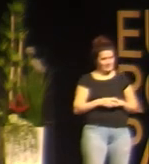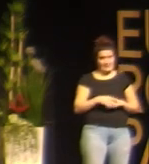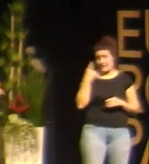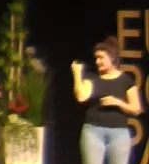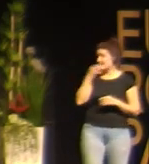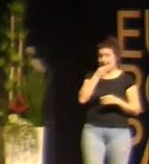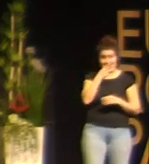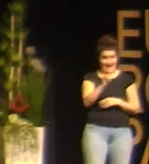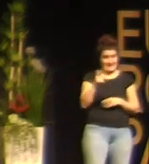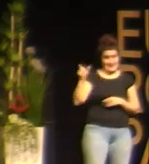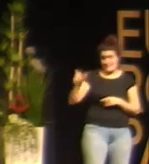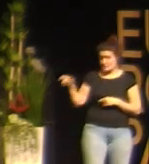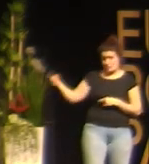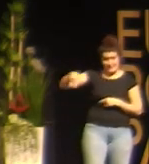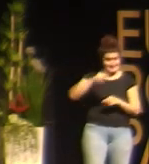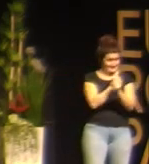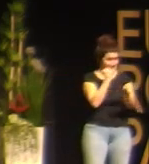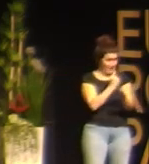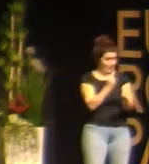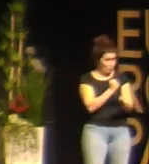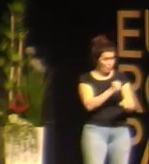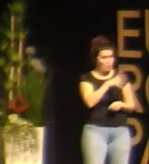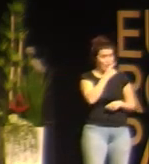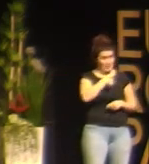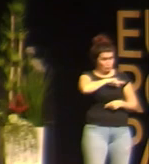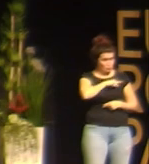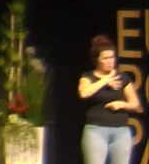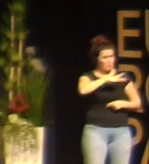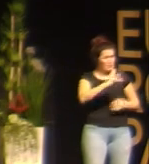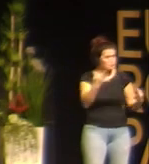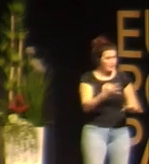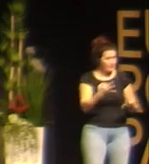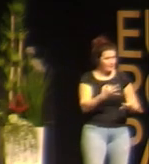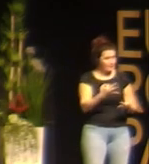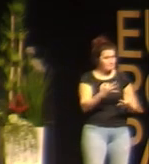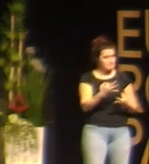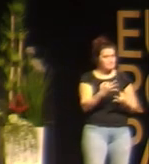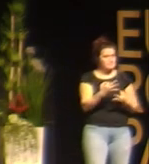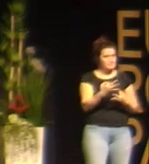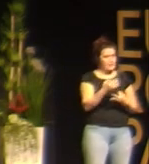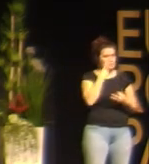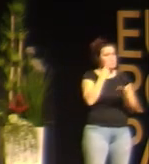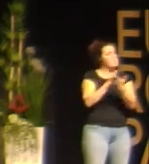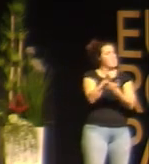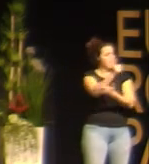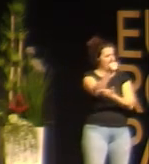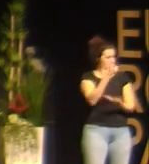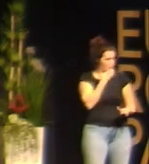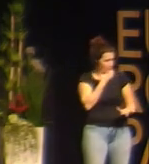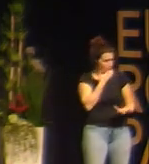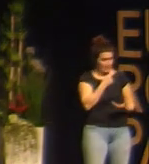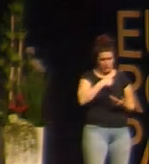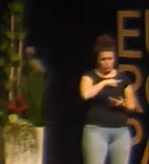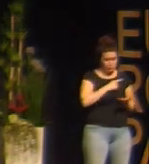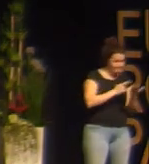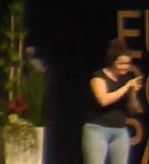en ello de hecho esta gente se curra el que podamos por lo menos tener un mapa por el que trazar